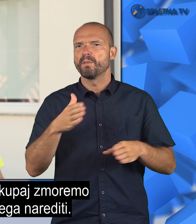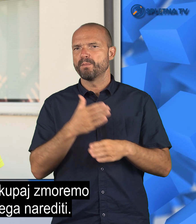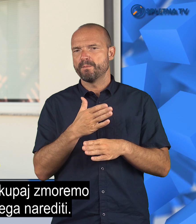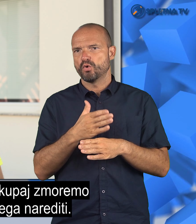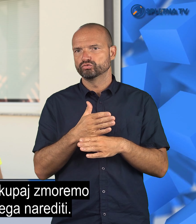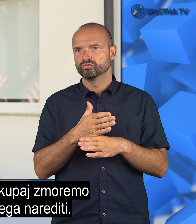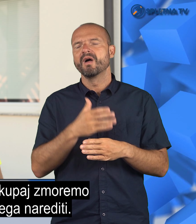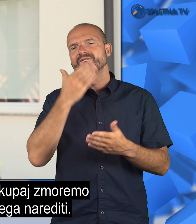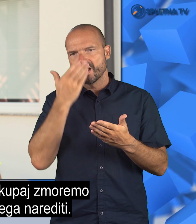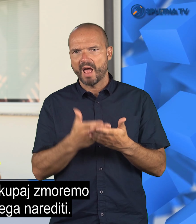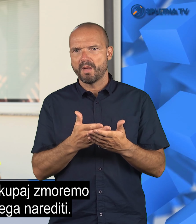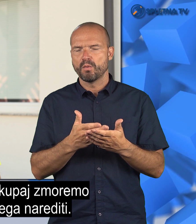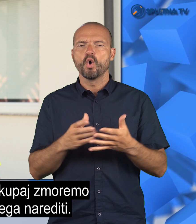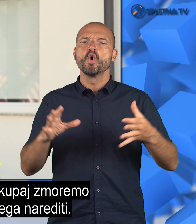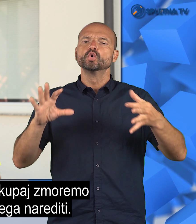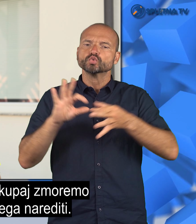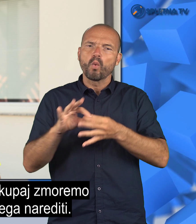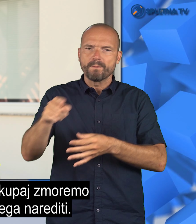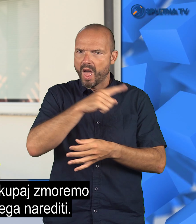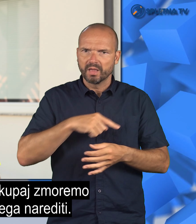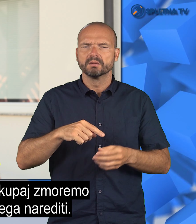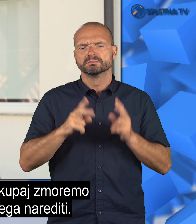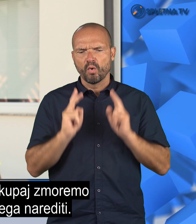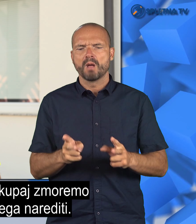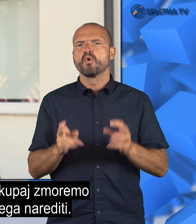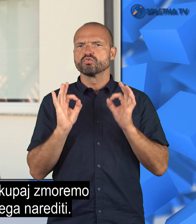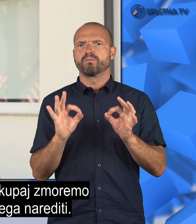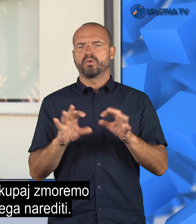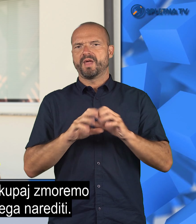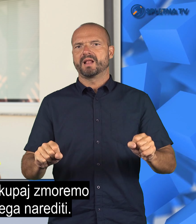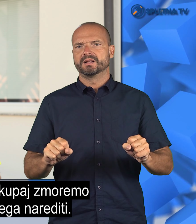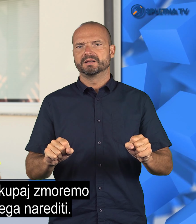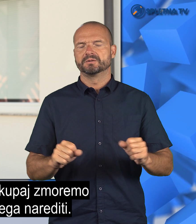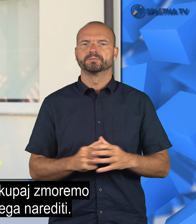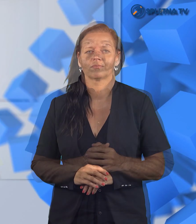in verjamem, da skupaj zmoremo tudi nekaj dobrega narediti.